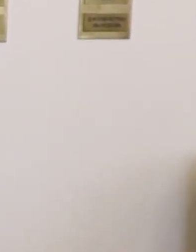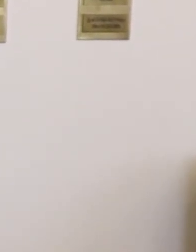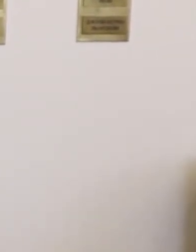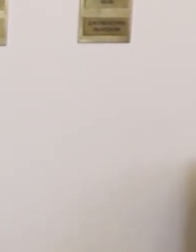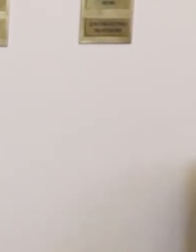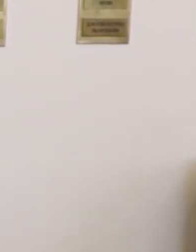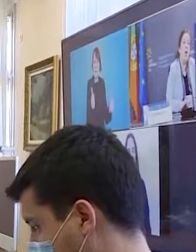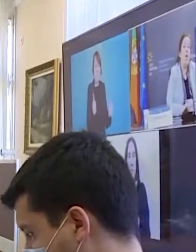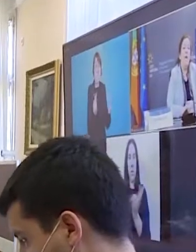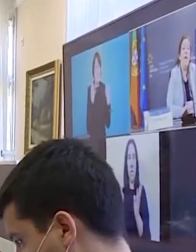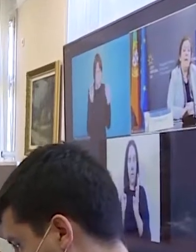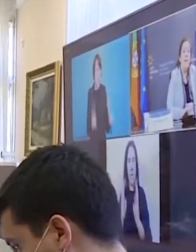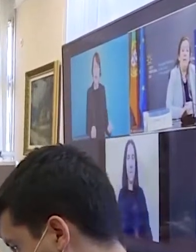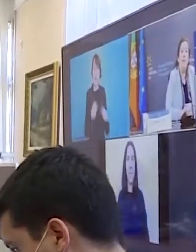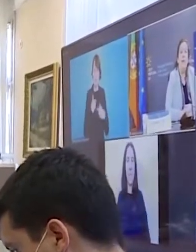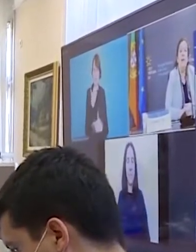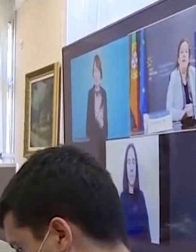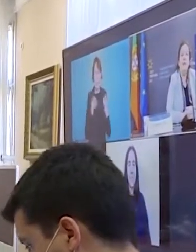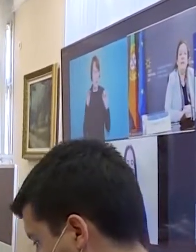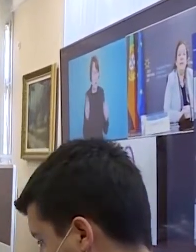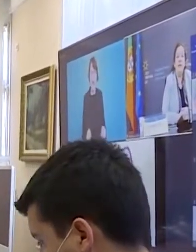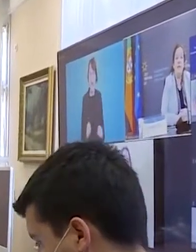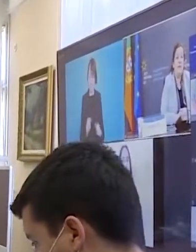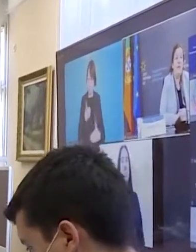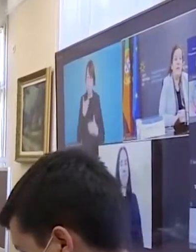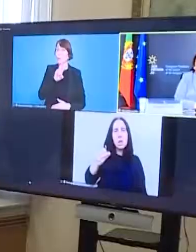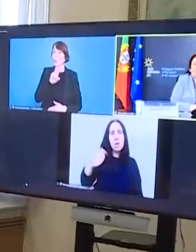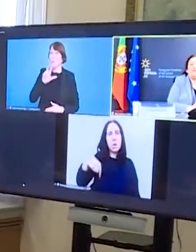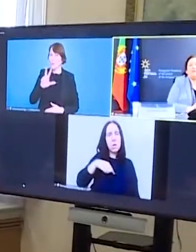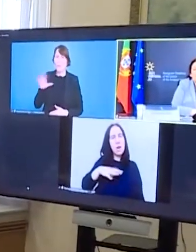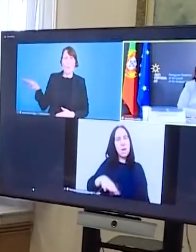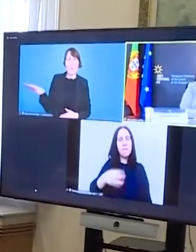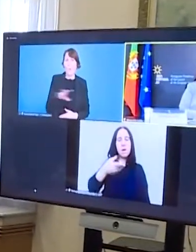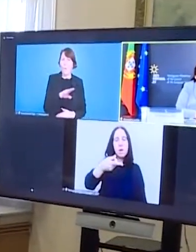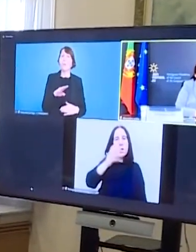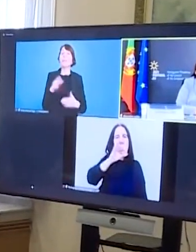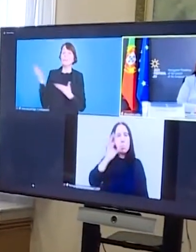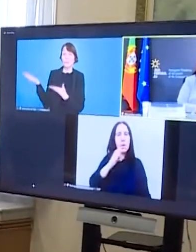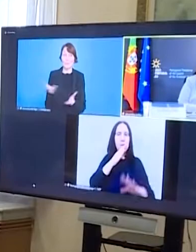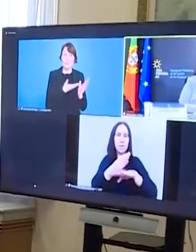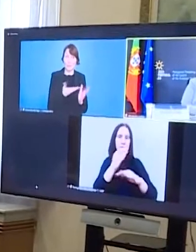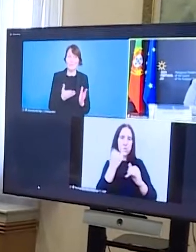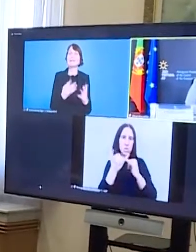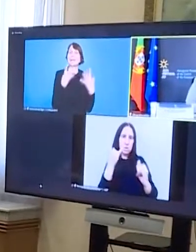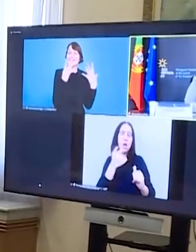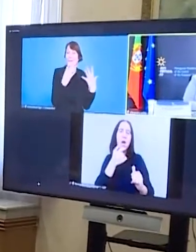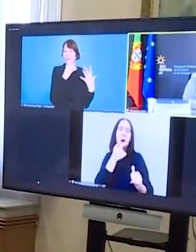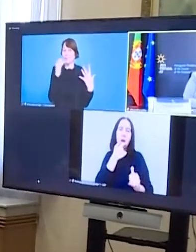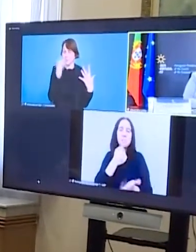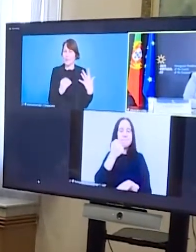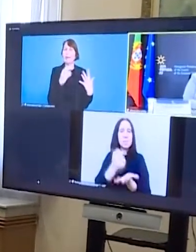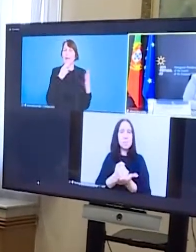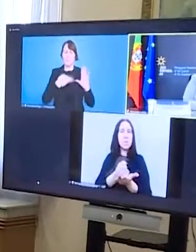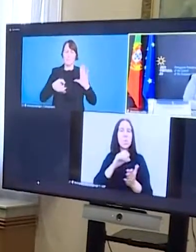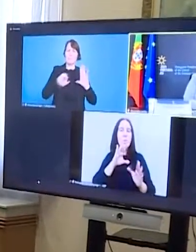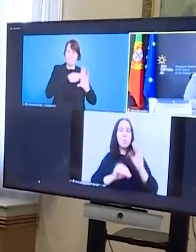godine usvojena strategija unapređenja položaja osoba sa invaliditetom koja se naročito fokusira na pristupačnost informacija i